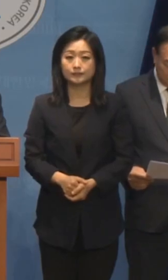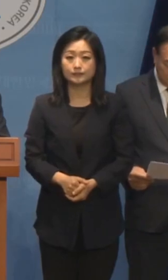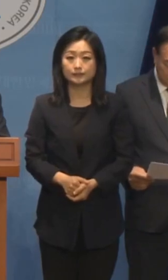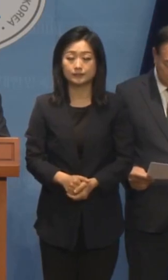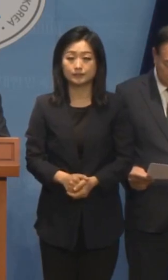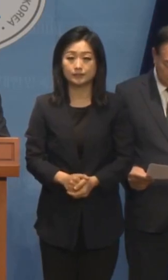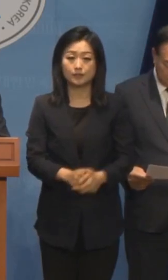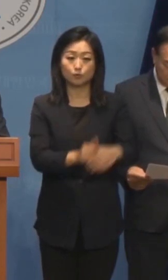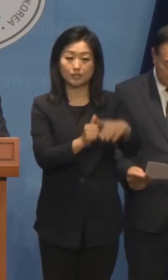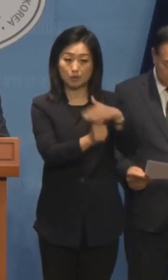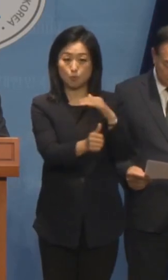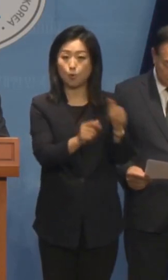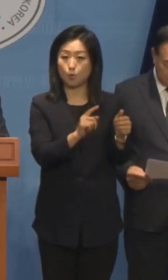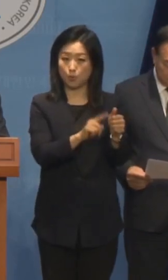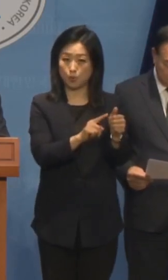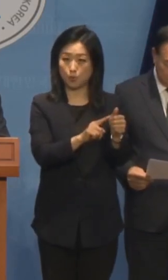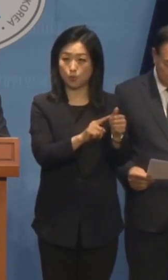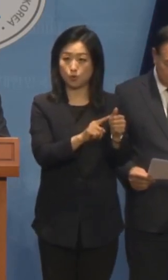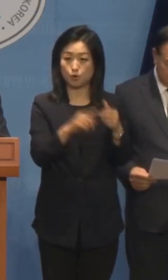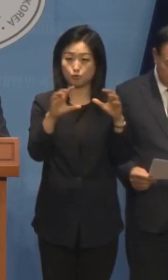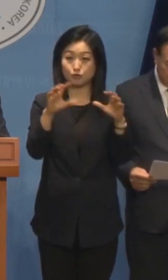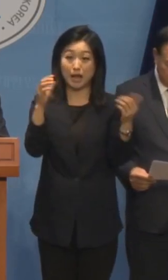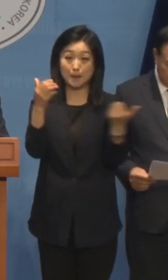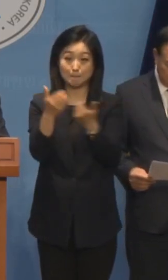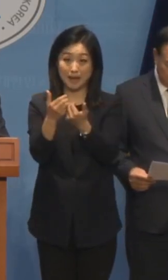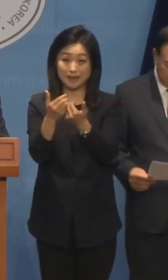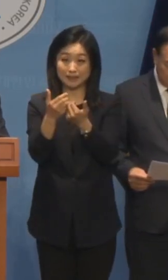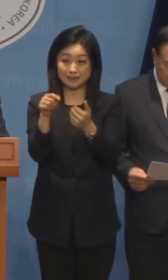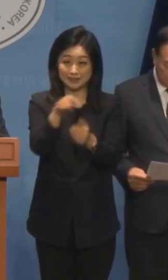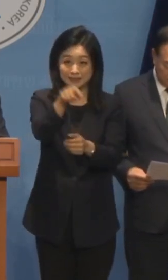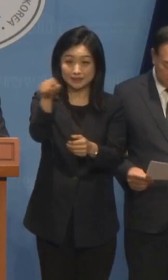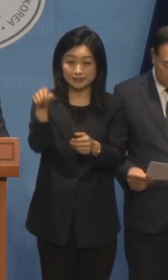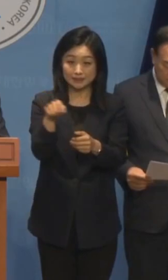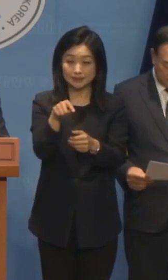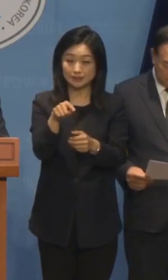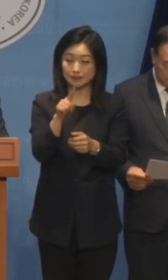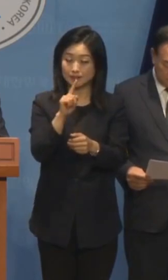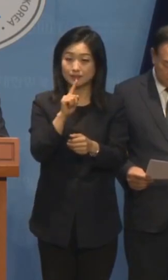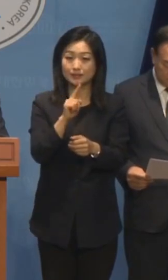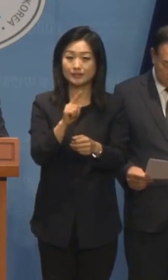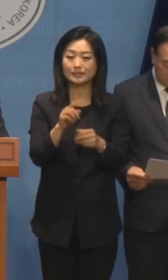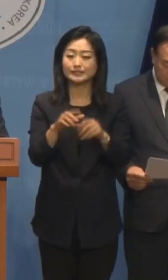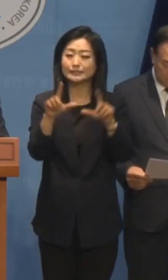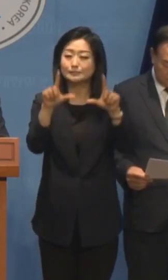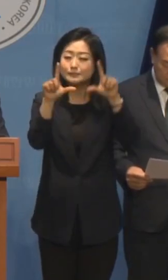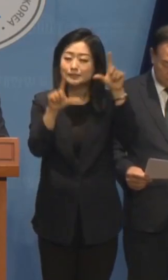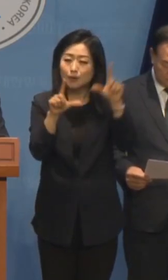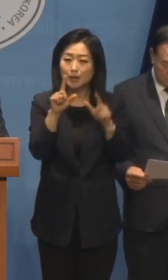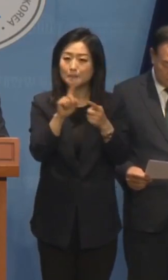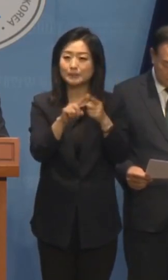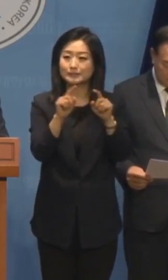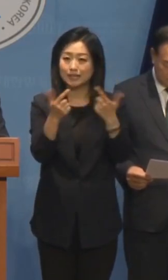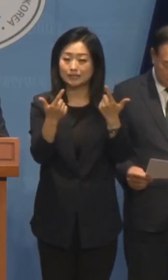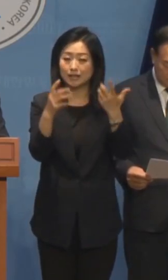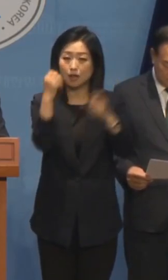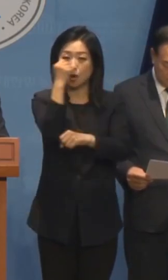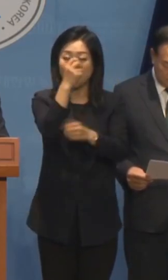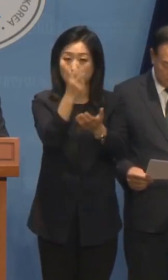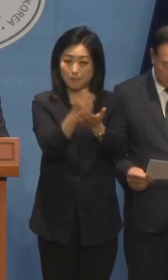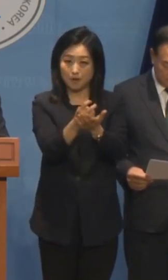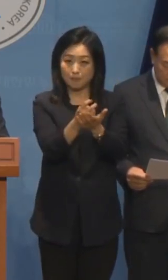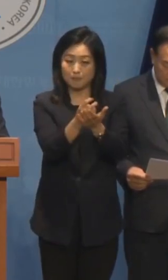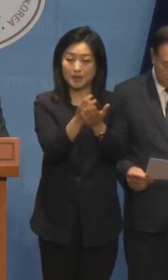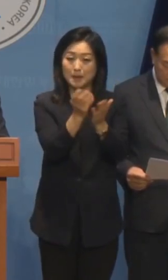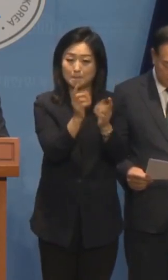박찬대 원내대표도 반국가 세력을 운운하는 것은 시대 퇴행적이며 반헌법적